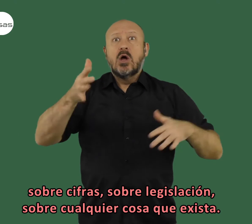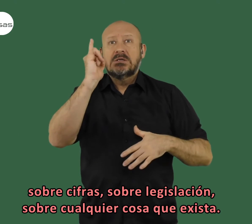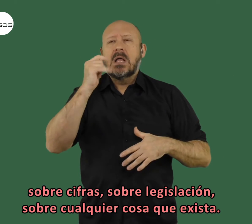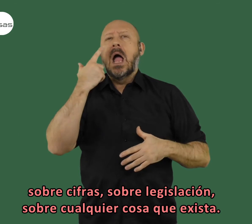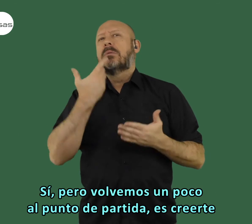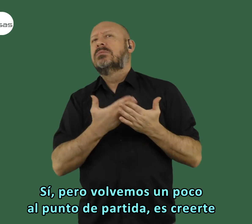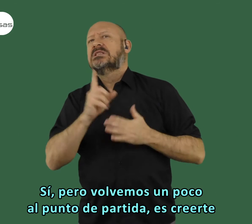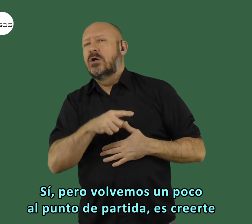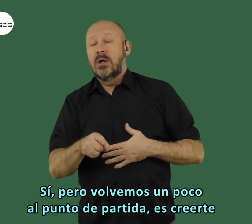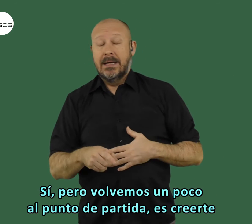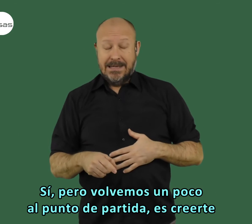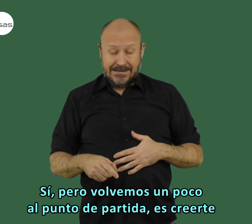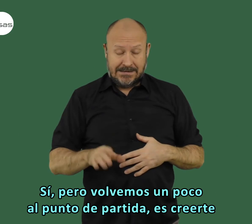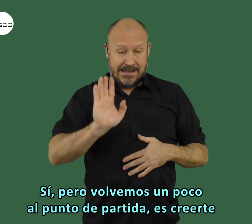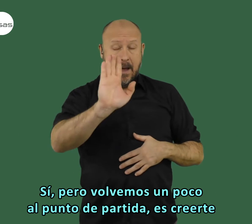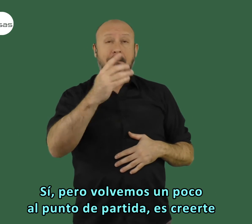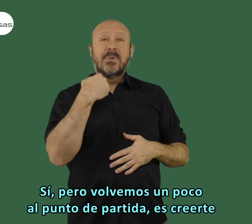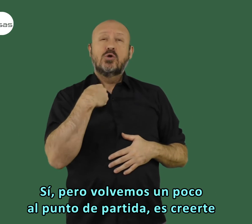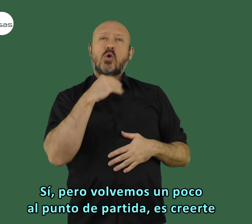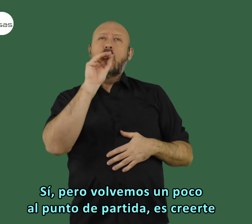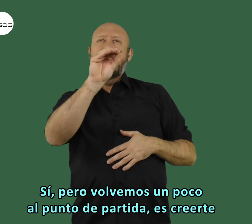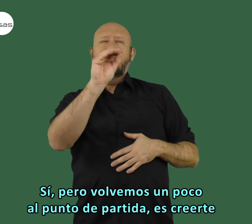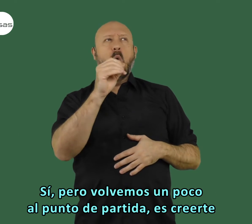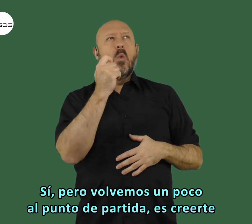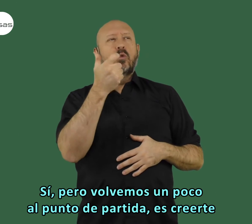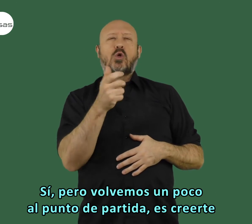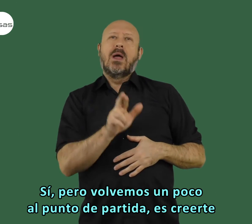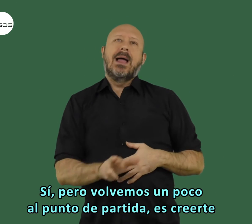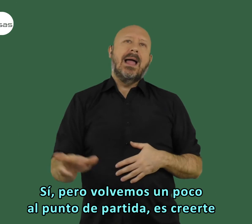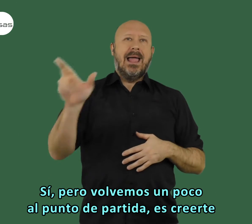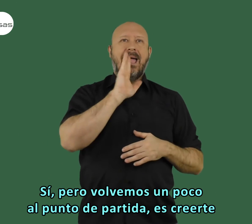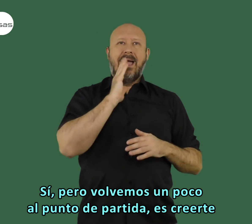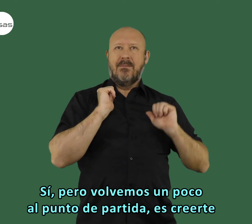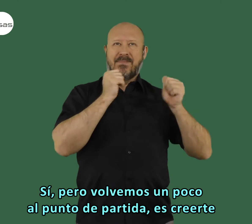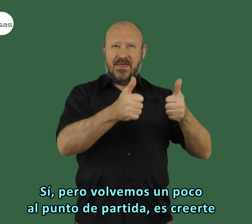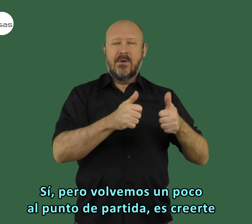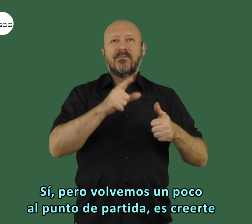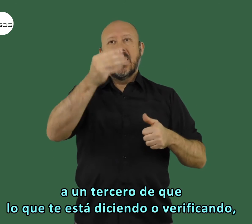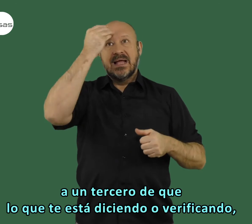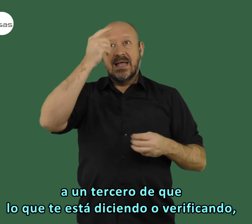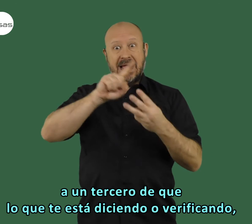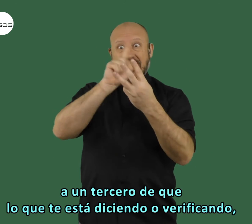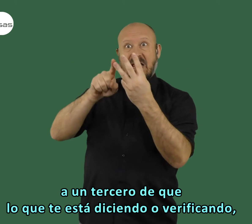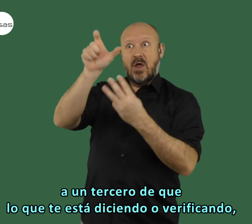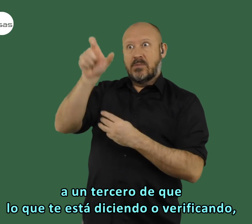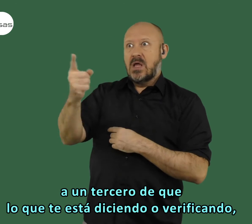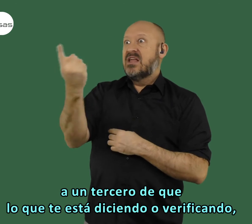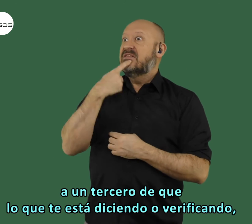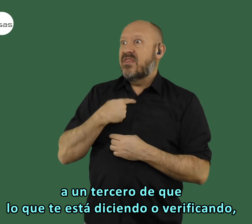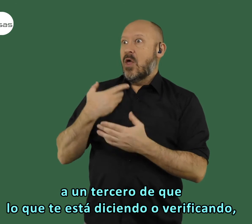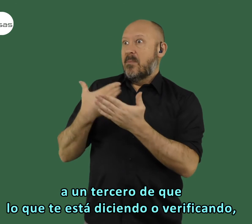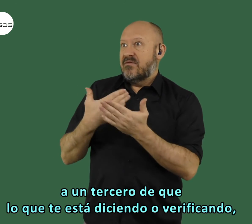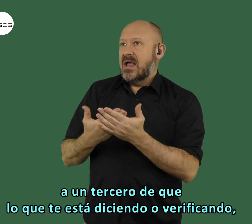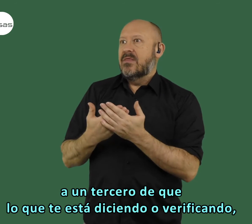cualquier cosa que exista. Sí, pero volvemos a un poco al punto de partida, es creerte a un tercero de que lo que te